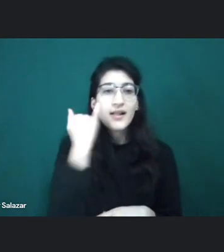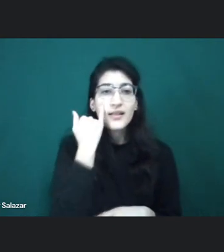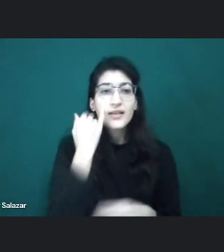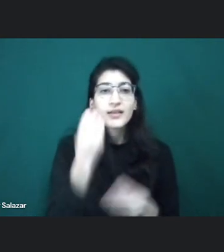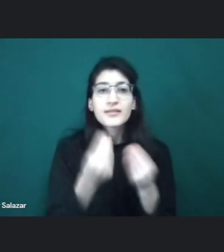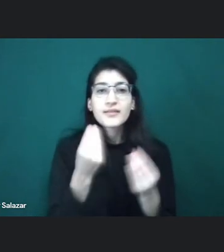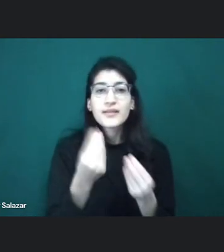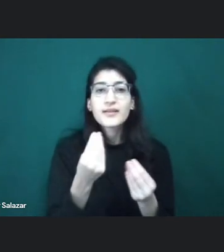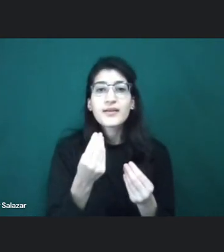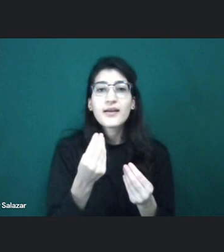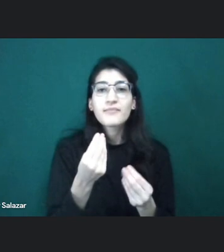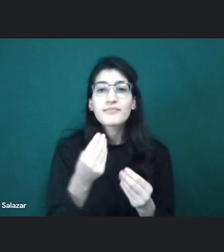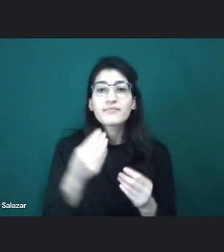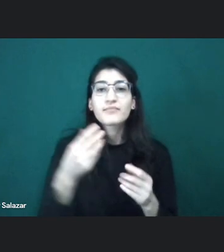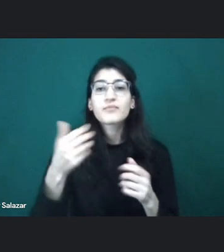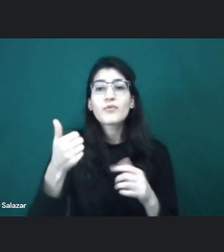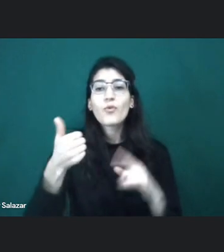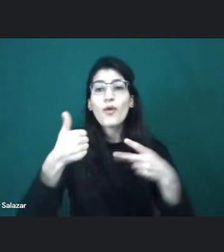tienen?